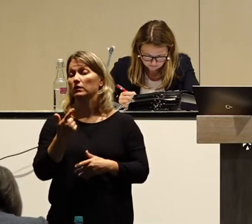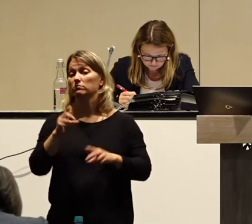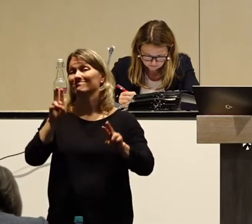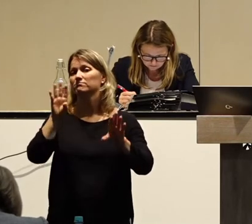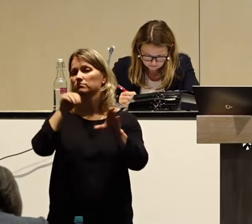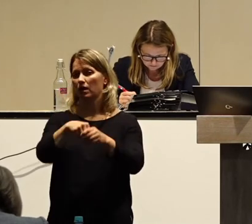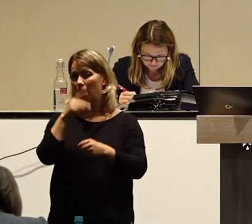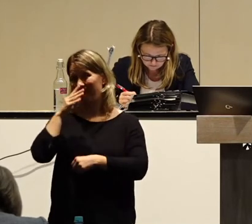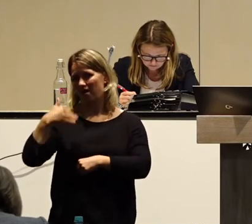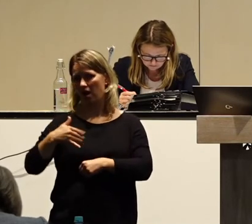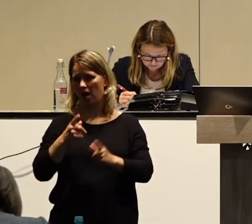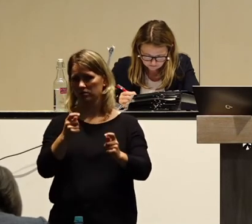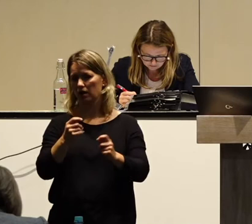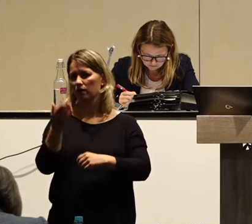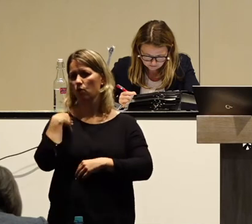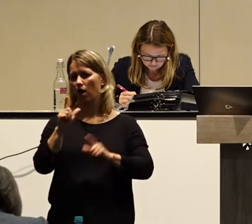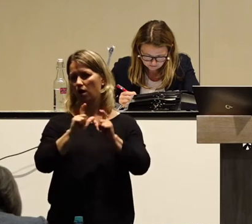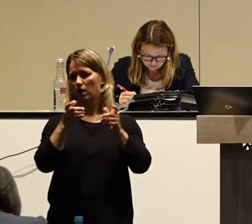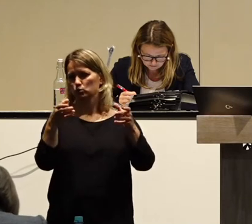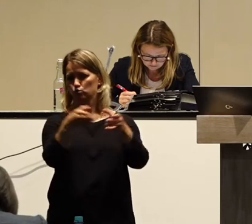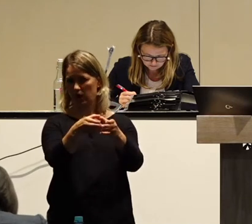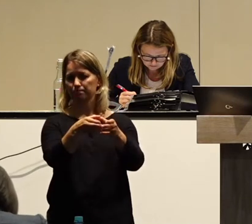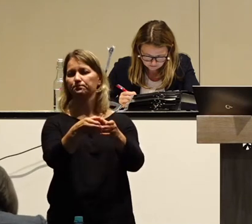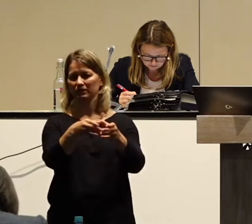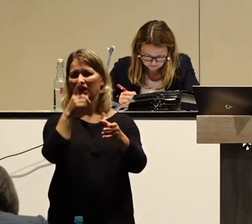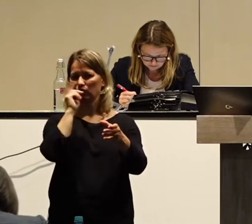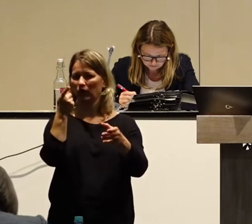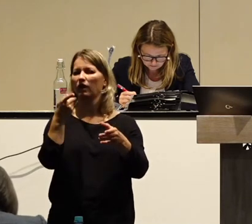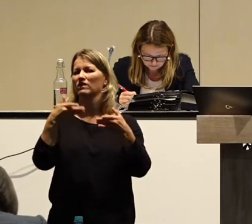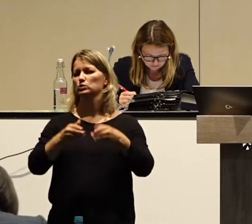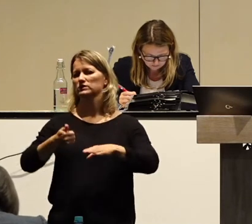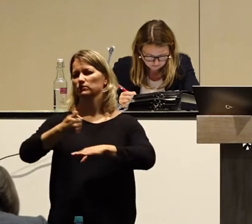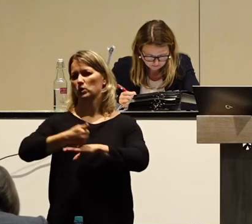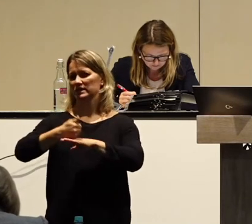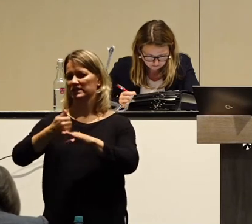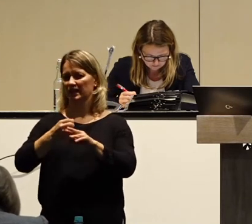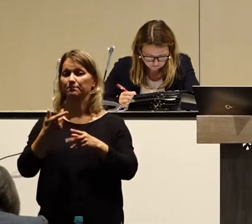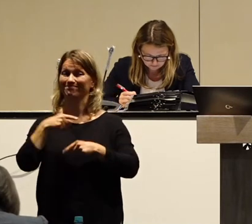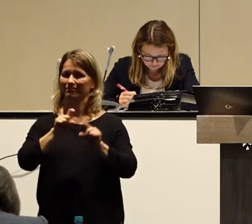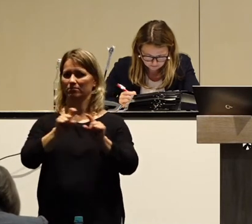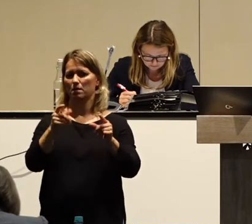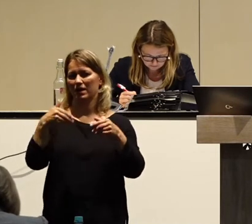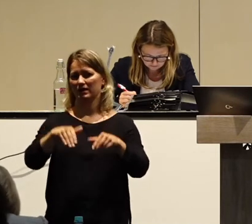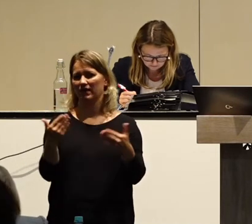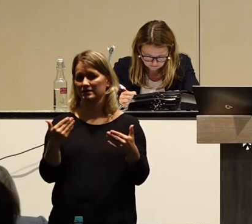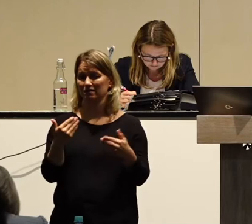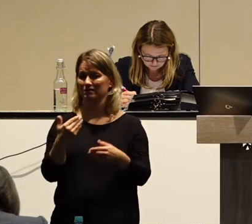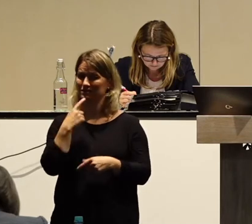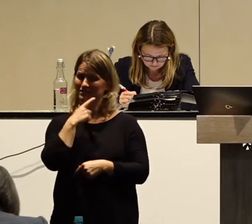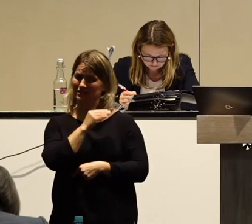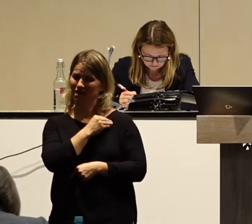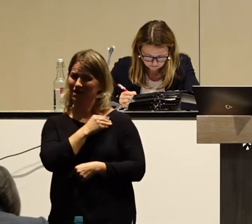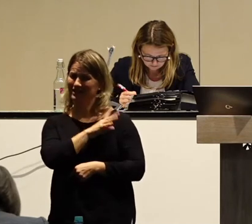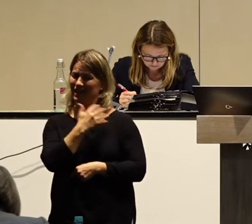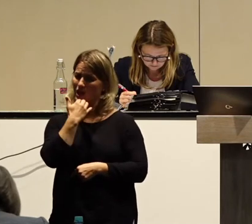Weg, der Oberbürgermeister hat uns in der Klausur der Fraktionsvorsitzenden, auch über dieses Thema haben wir gesprochen, gesagt, ja, auch er wünscht sich, dass in diesem